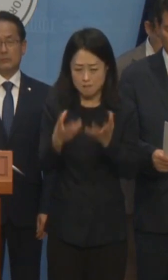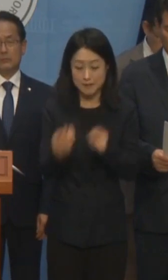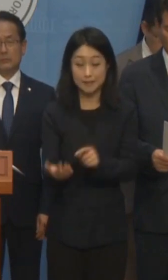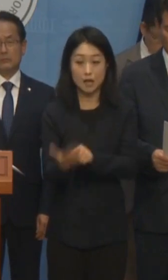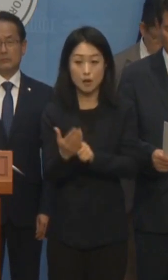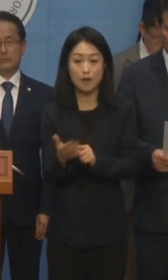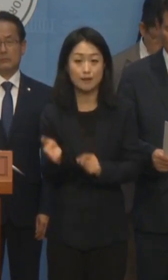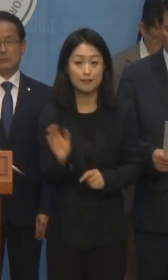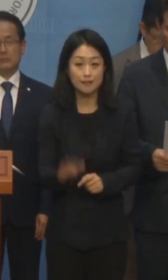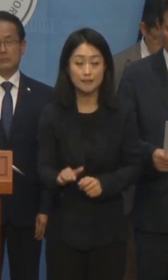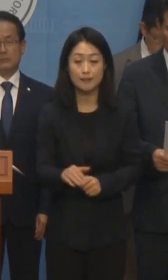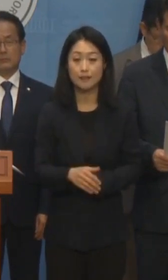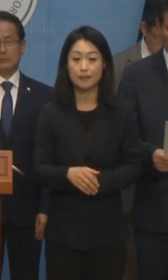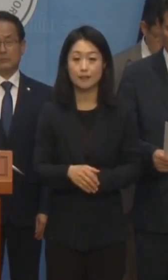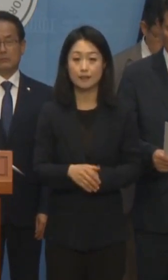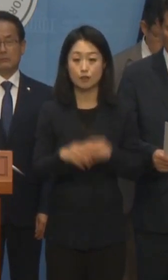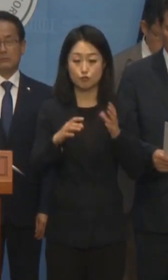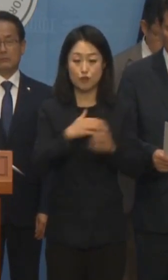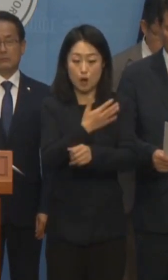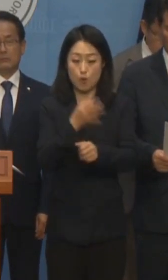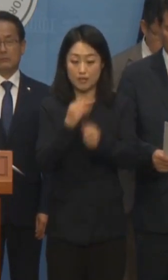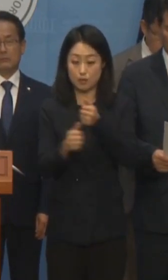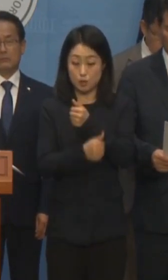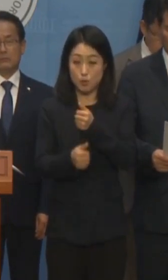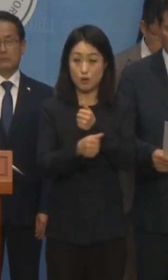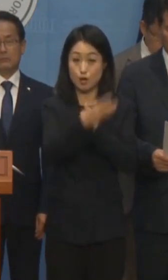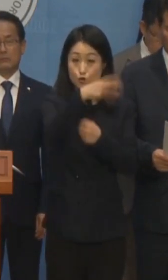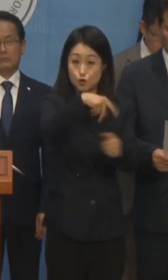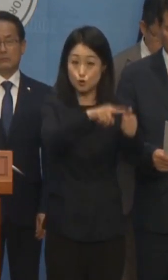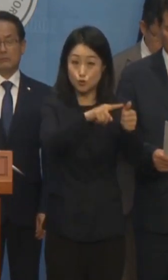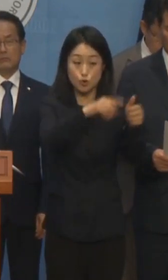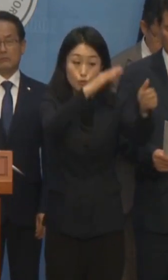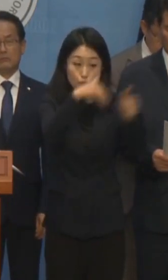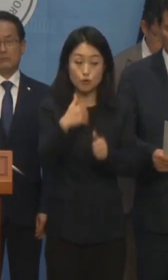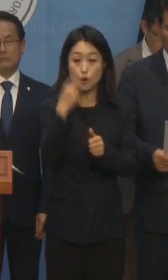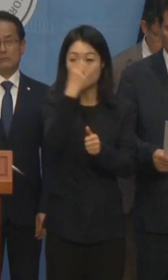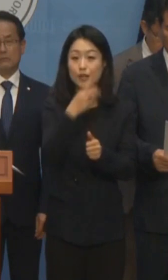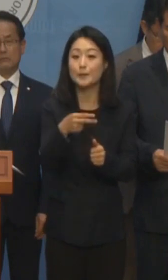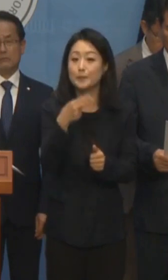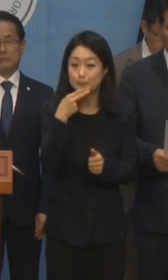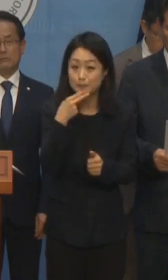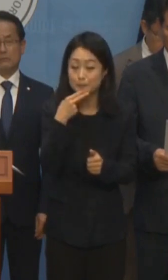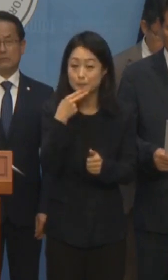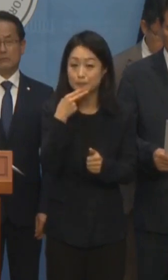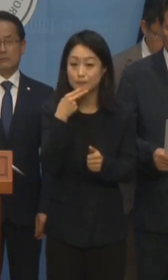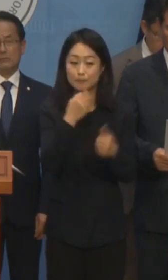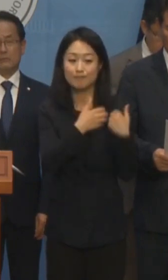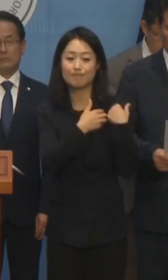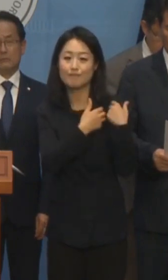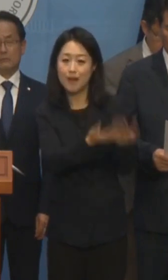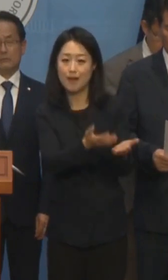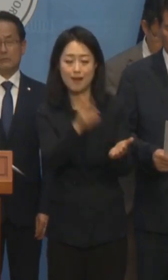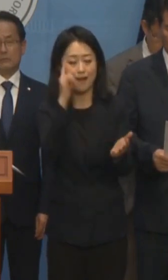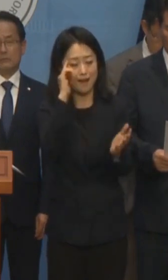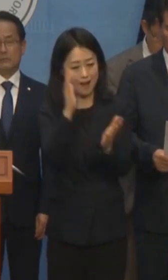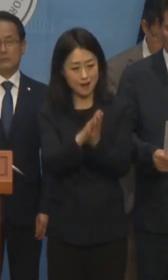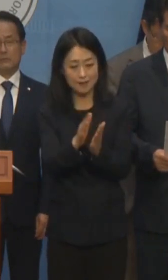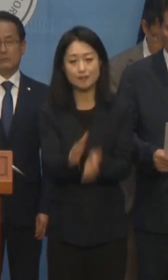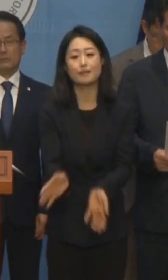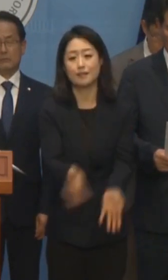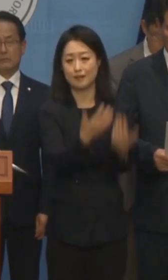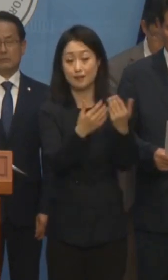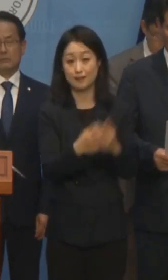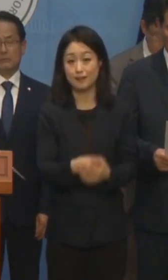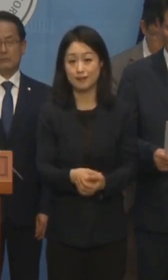넘치는데도 불구하고 권익위는 당사자인 류 위원장을 출석조차 한 번 없이 아몰라 알아서 해 하고 돌려보낸